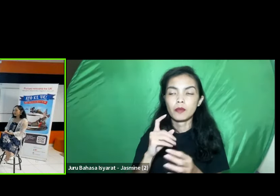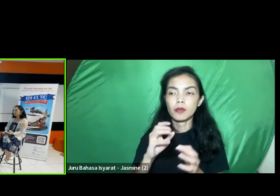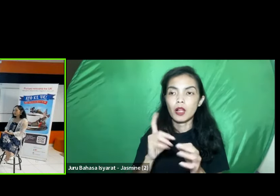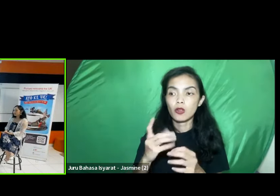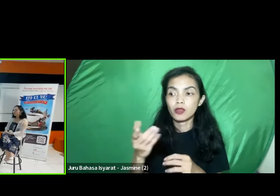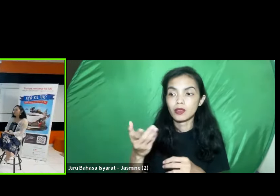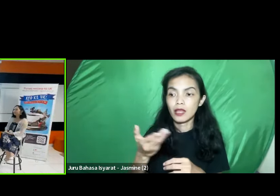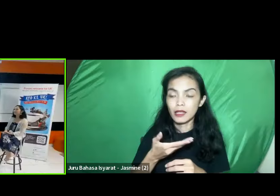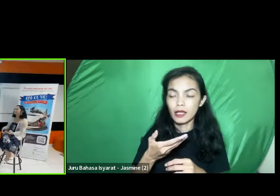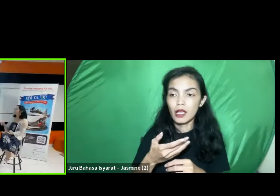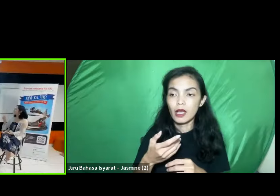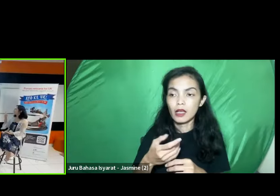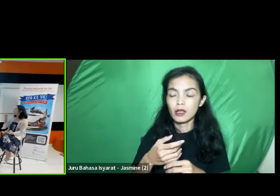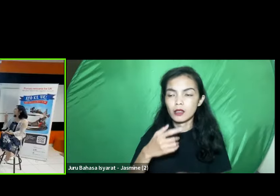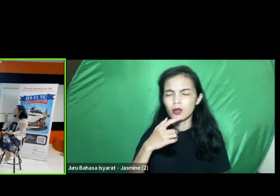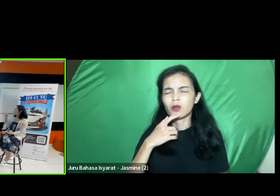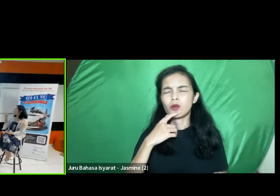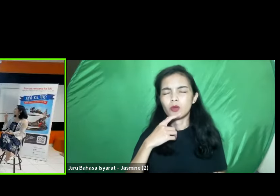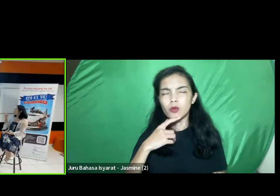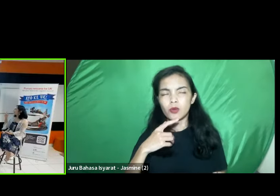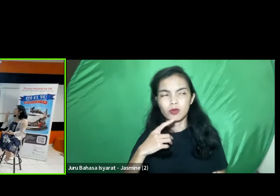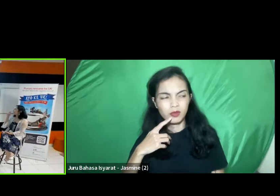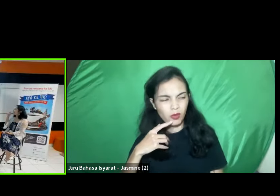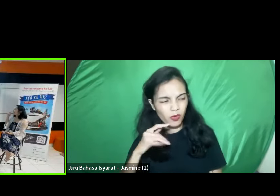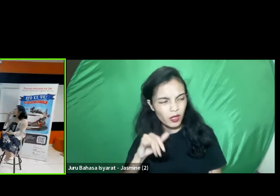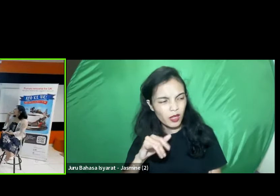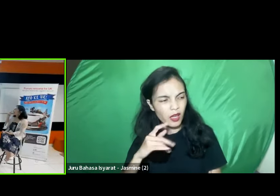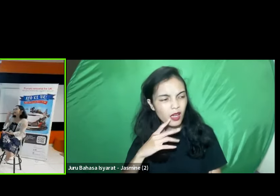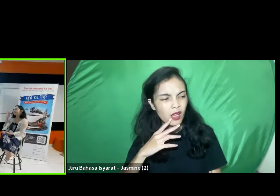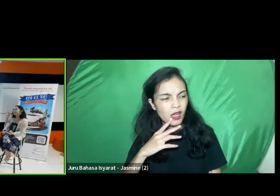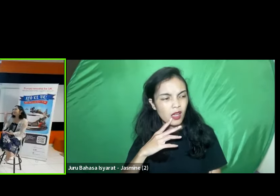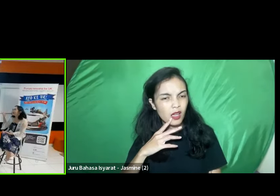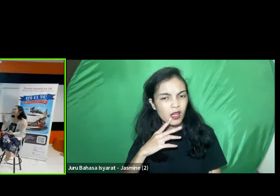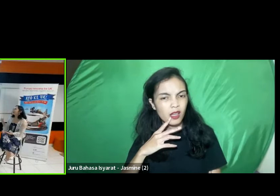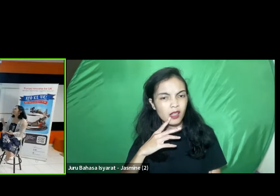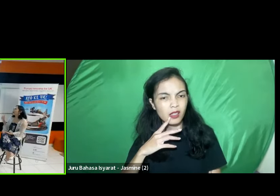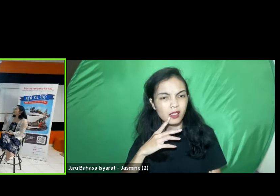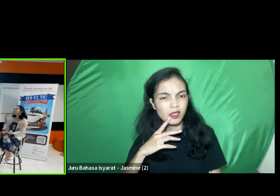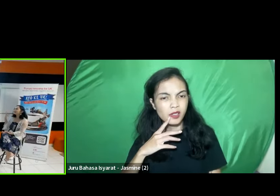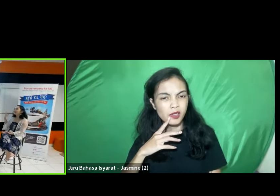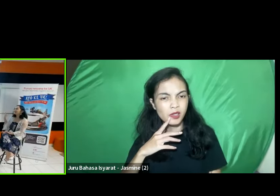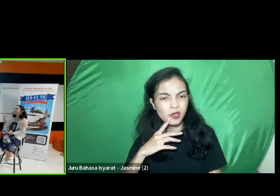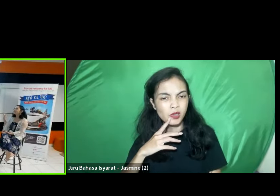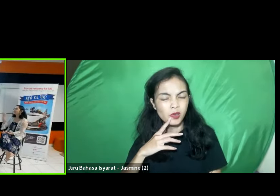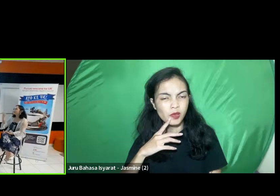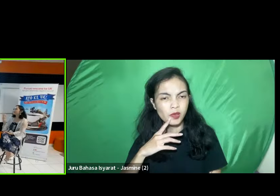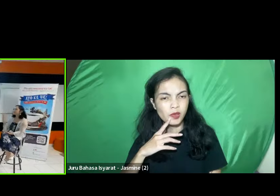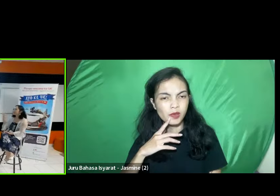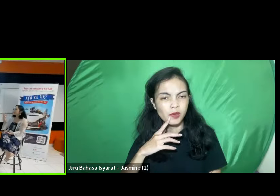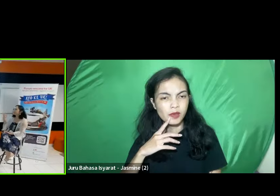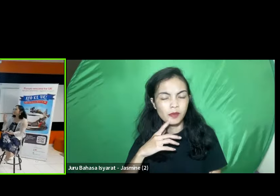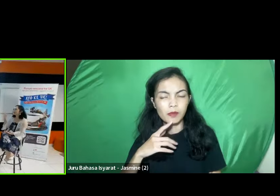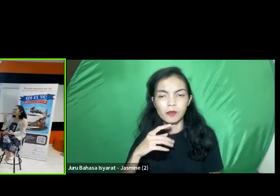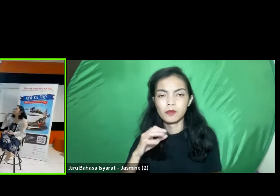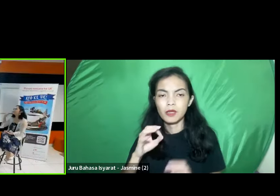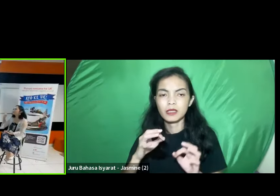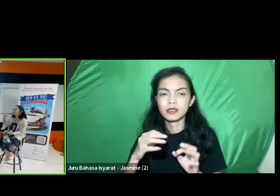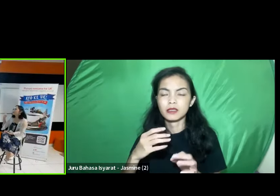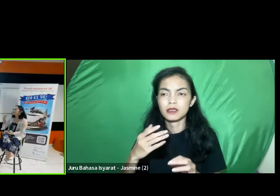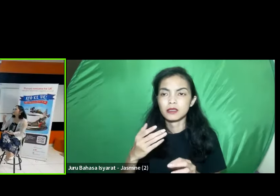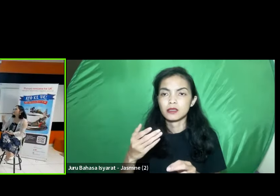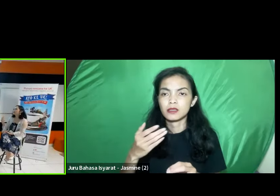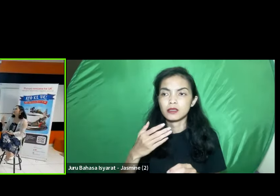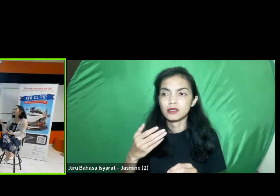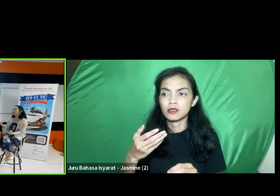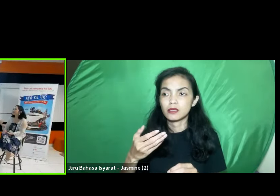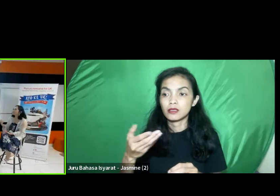kayak Oh gitu tapi Iya gitu atau jangan-jangan pas ditanya itu Kakak sebenarnya enggak confiden